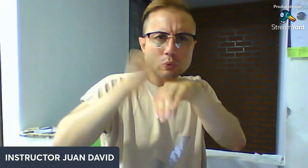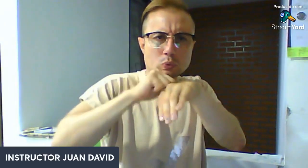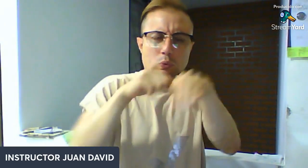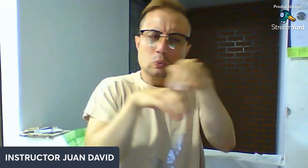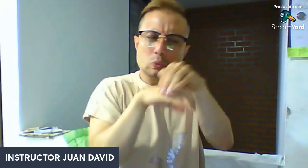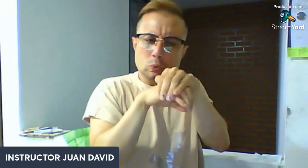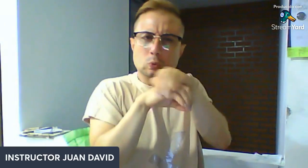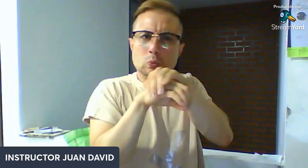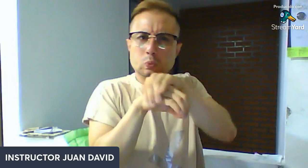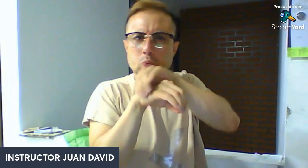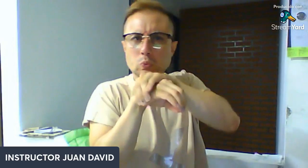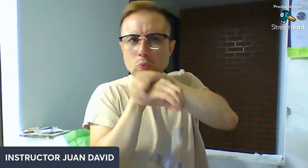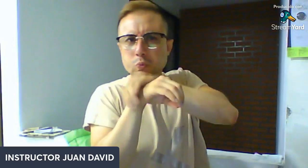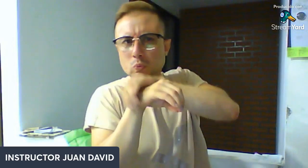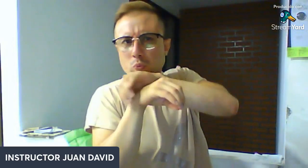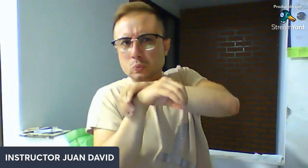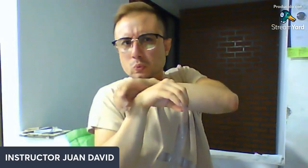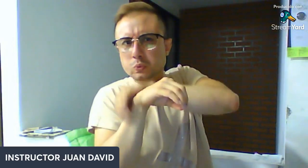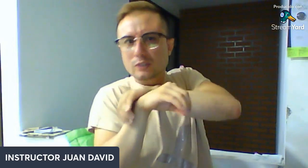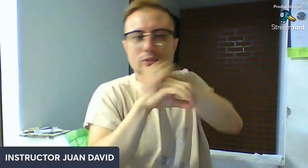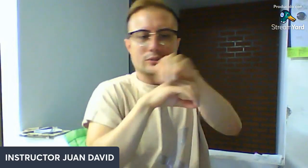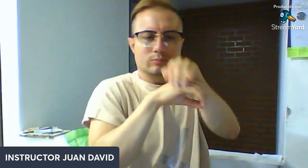es el caparazón del puercoespín.